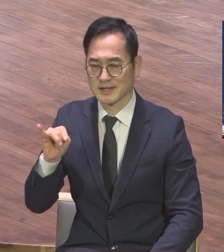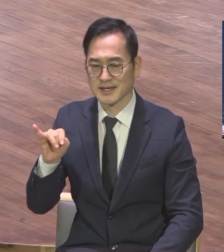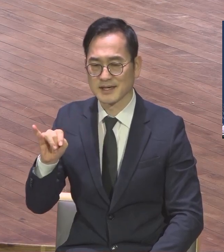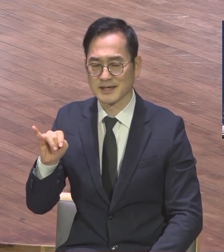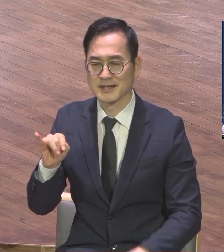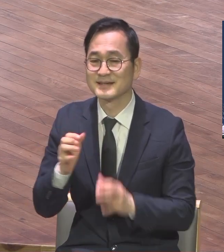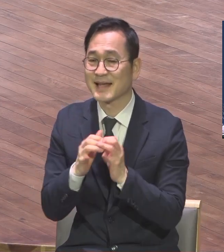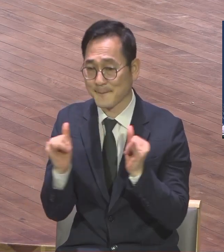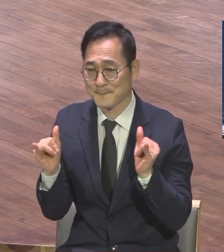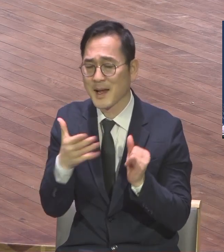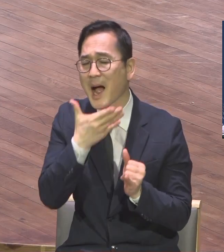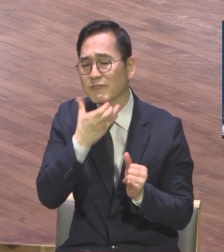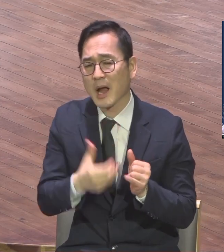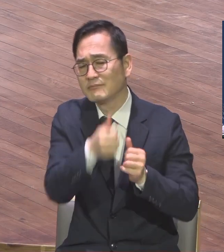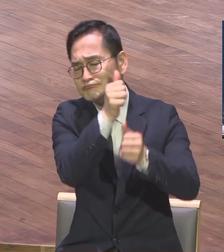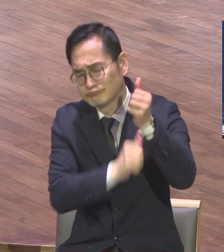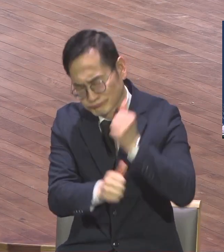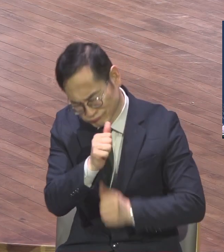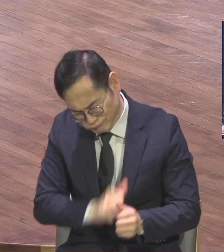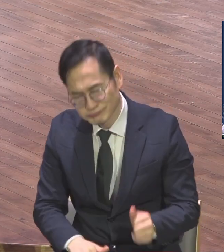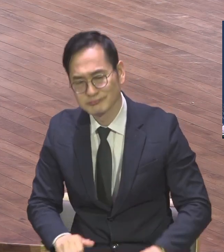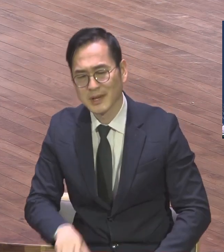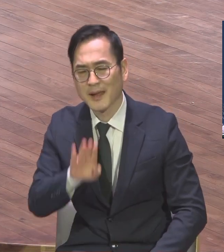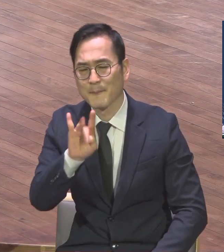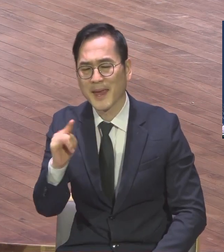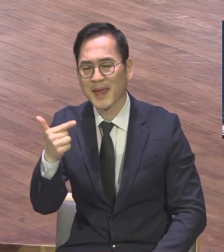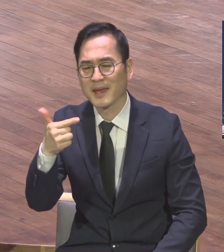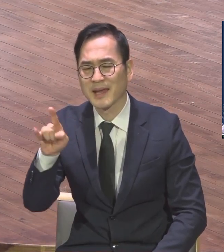아브라함의 자손이야, 나 베냐민 지파야,